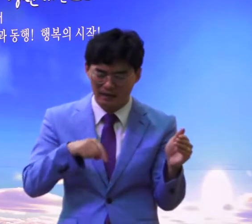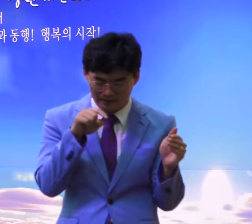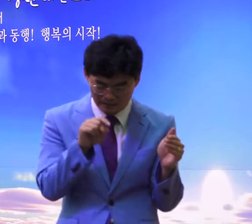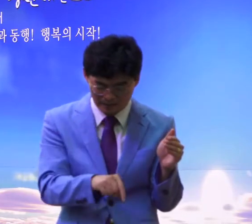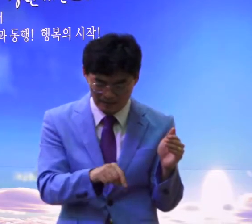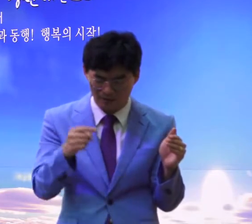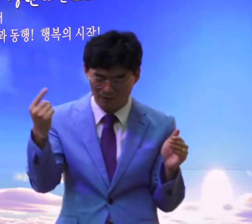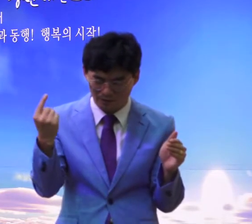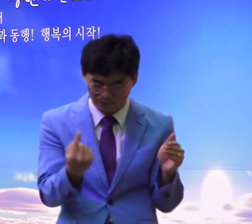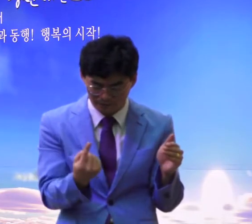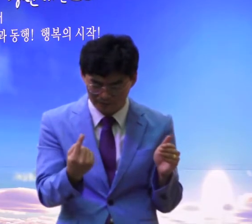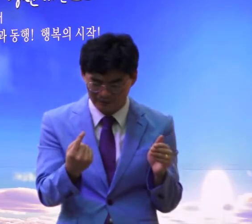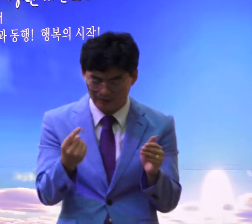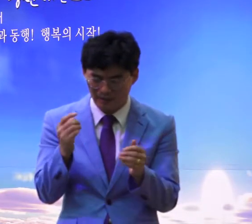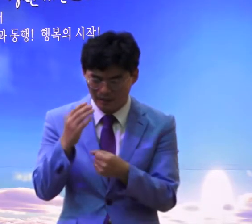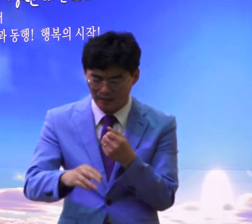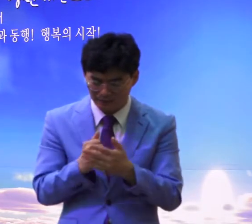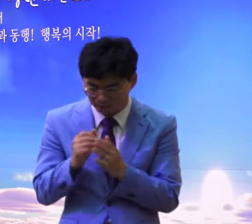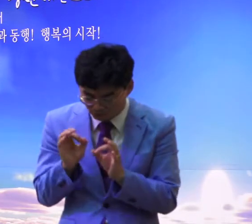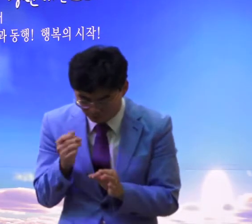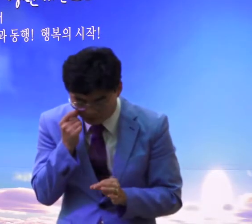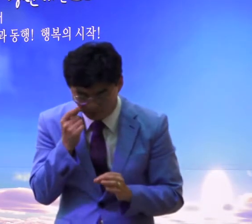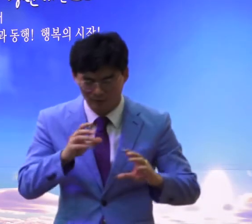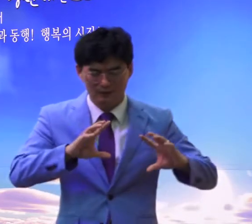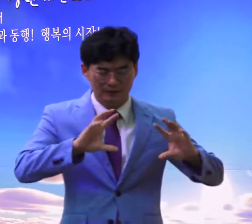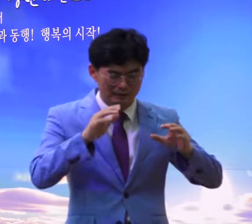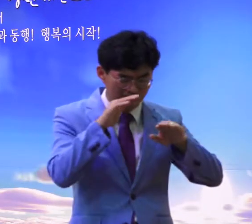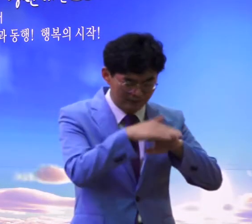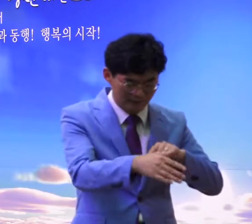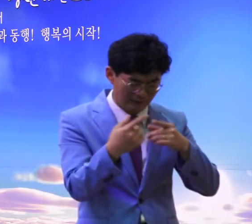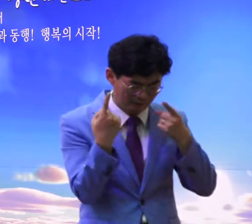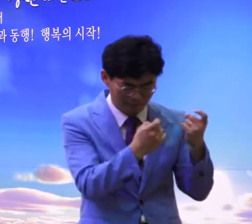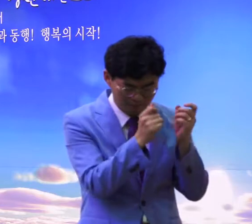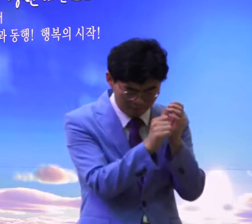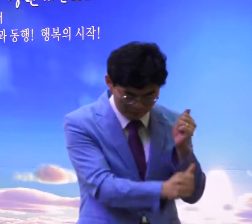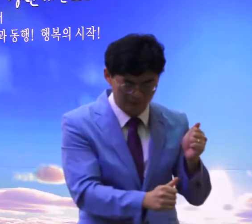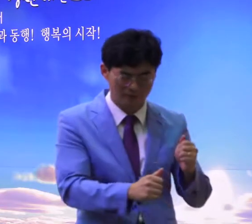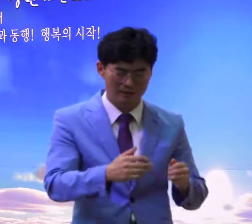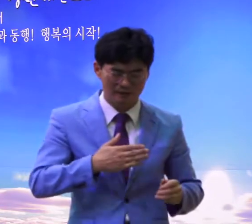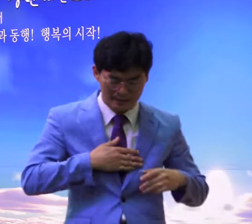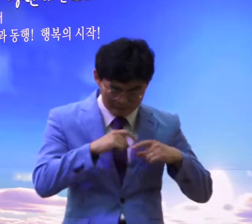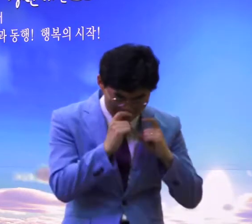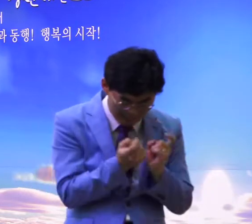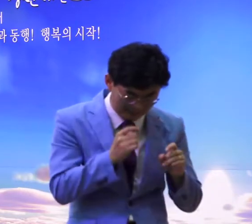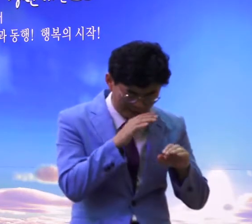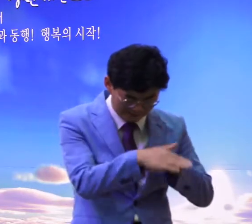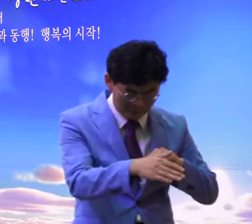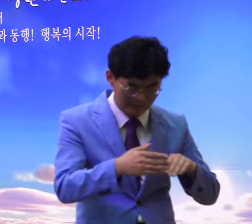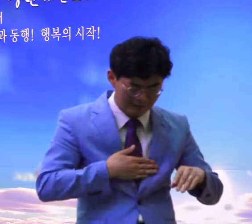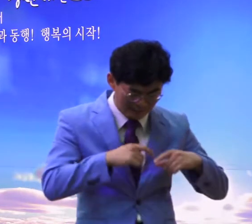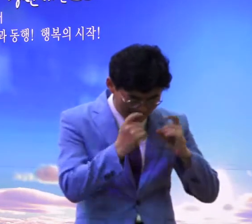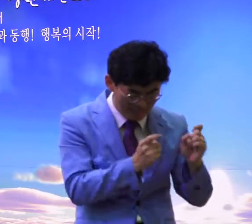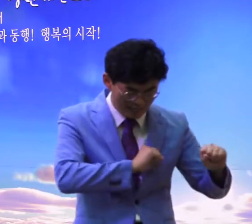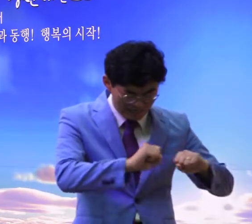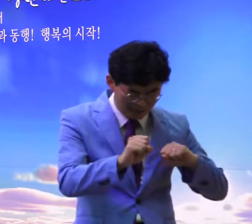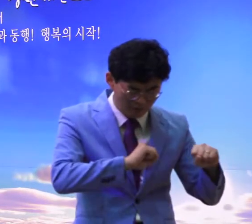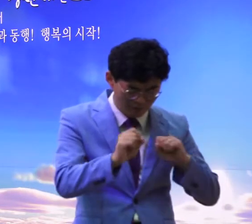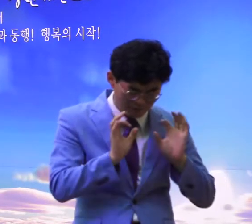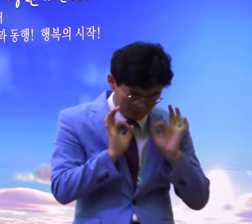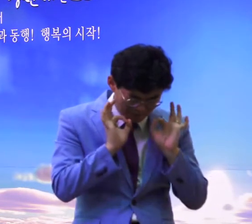일하시는 하나님을 보지 못하고 세상 속에서 내 몸부림으로, 내 계획으로, 내 행동으로